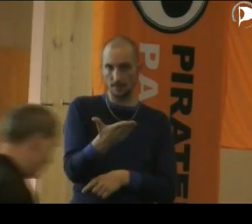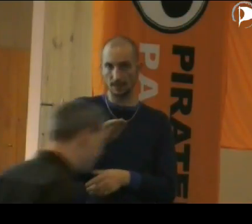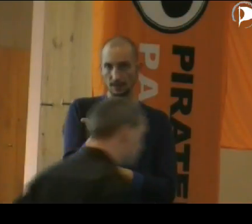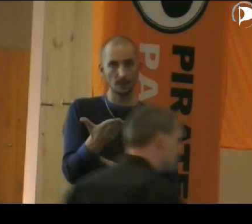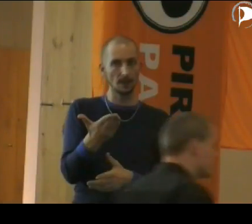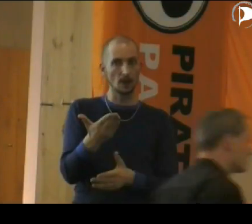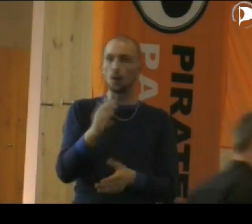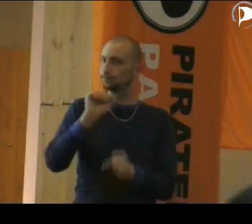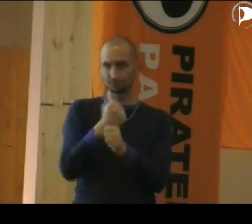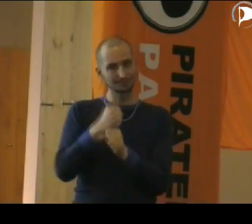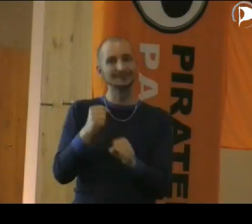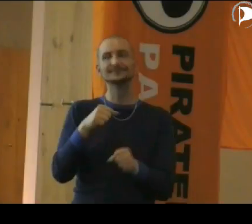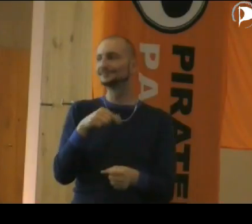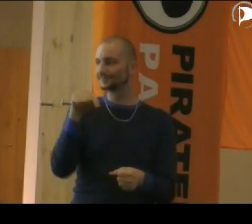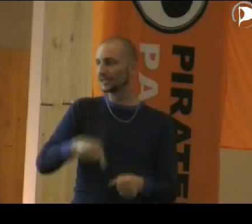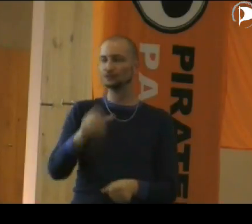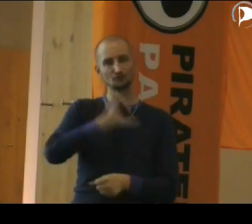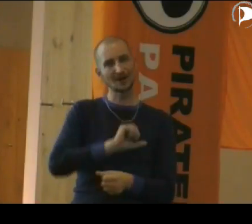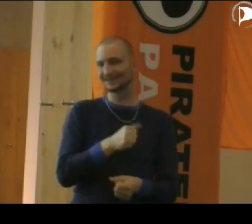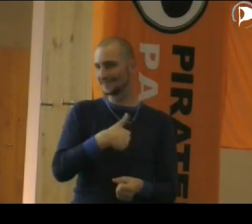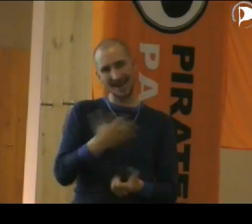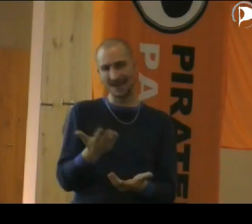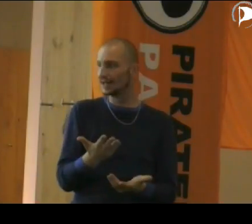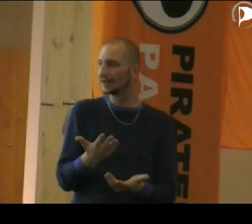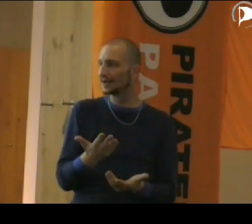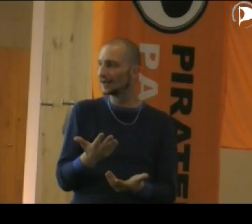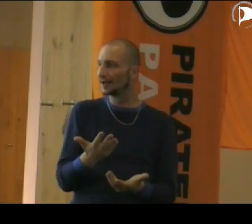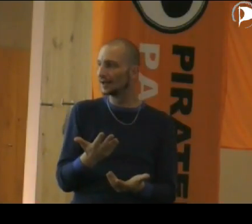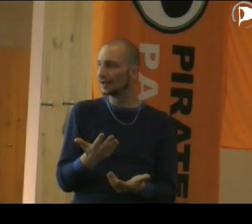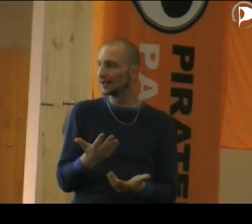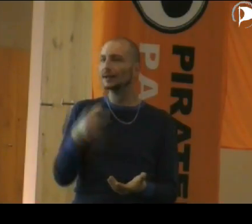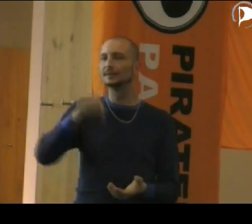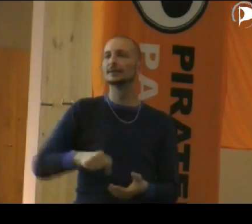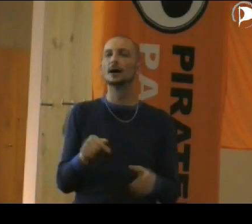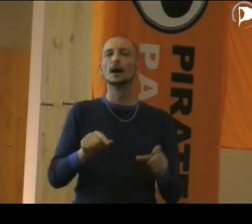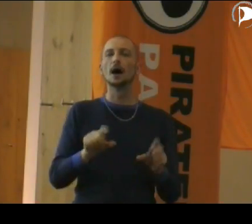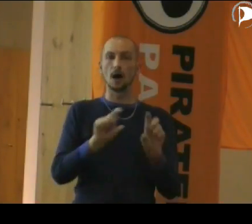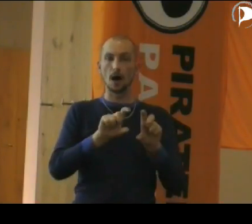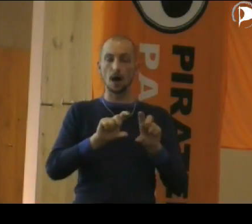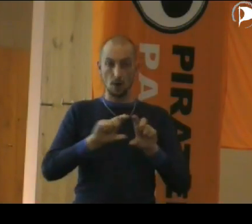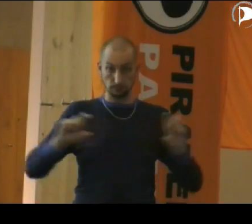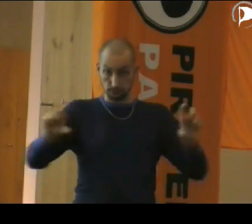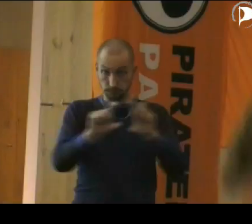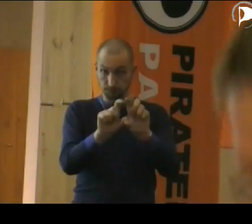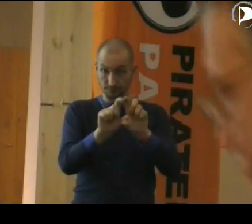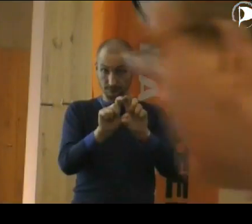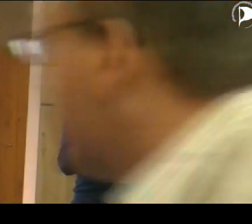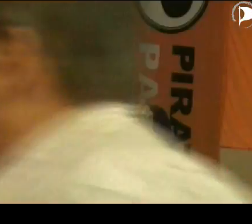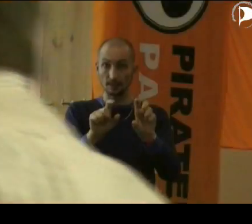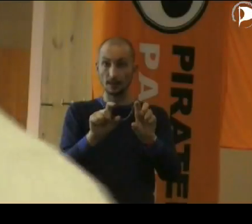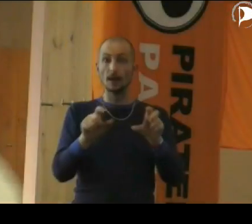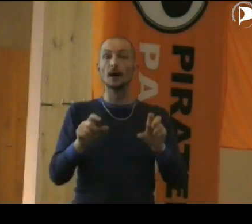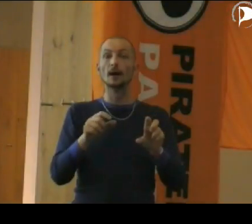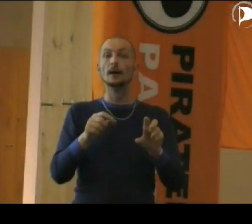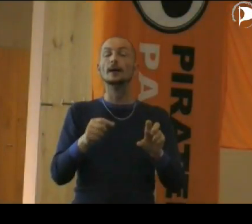die wahl hätte zudem habe die post habe jetzt beihilfestellen belegte wirst du noch linien sind auch bei uns die hofer